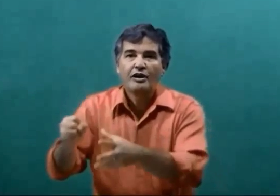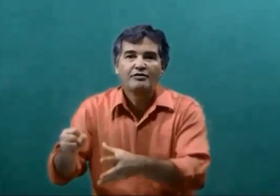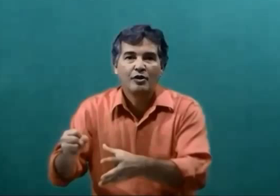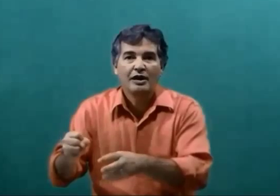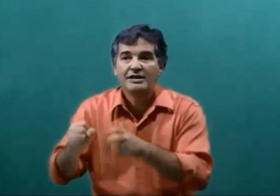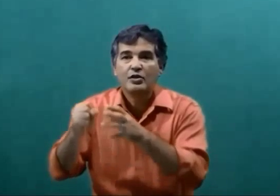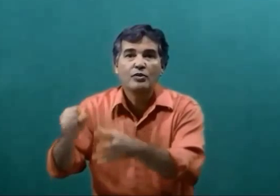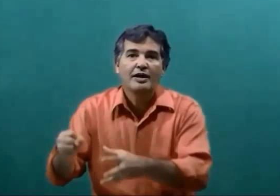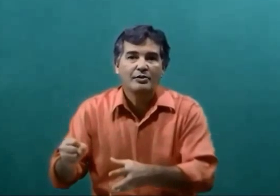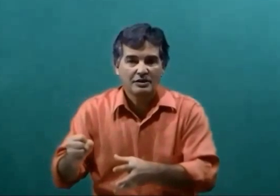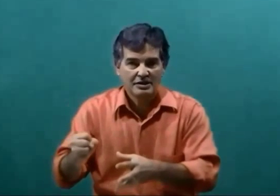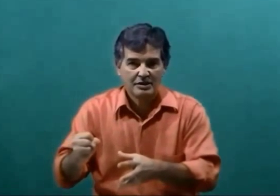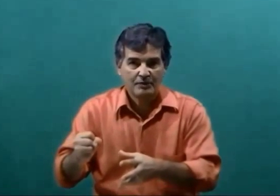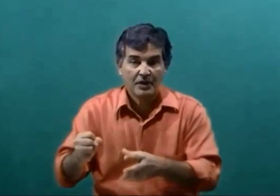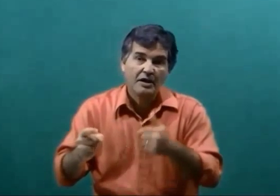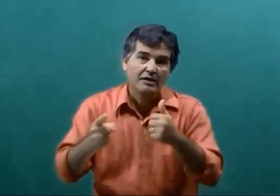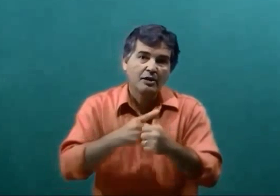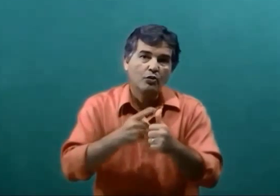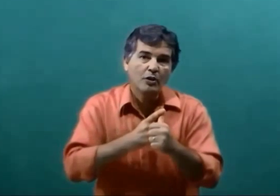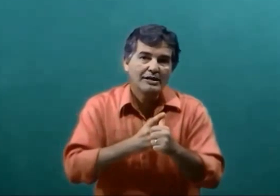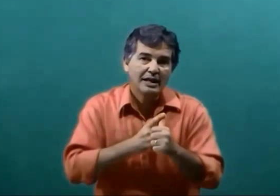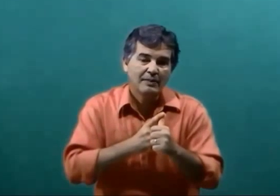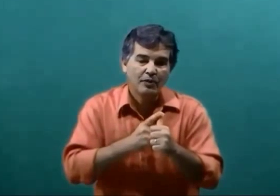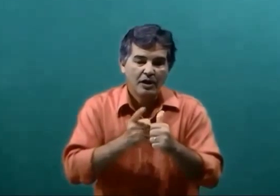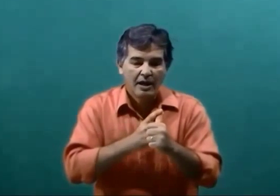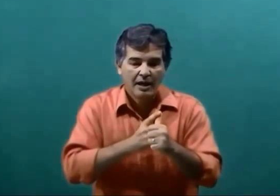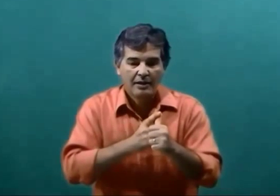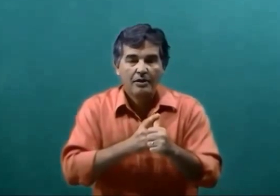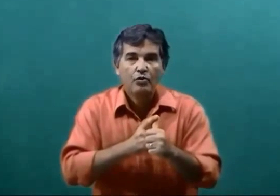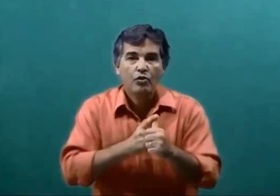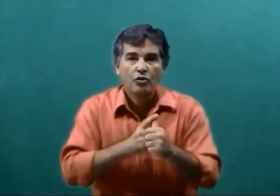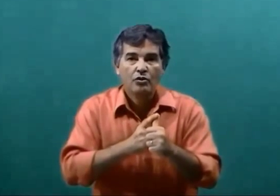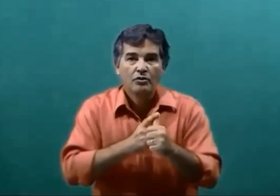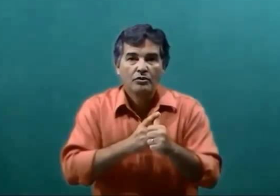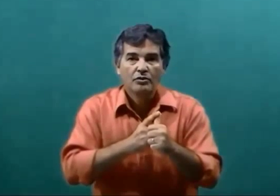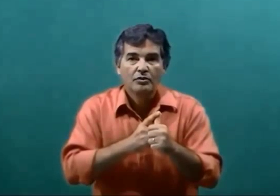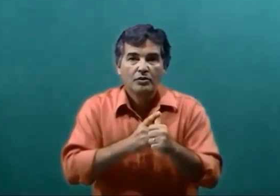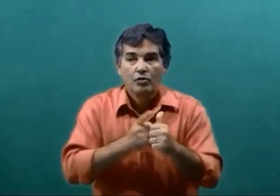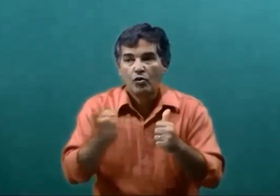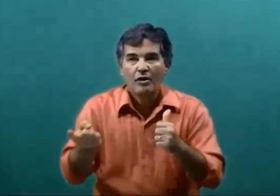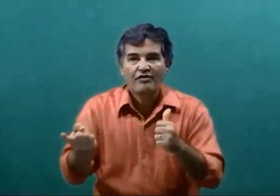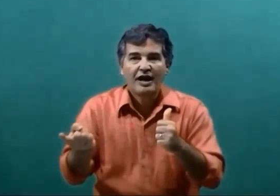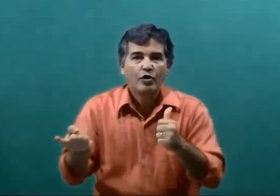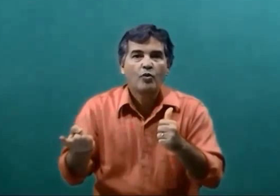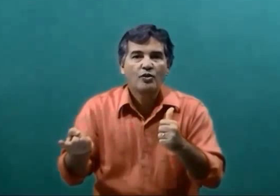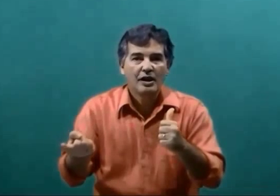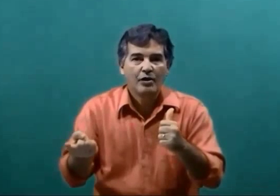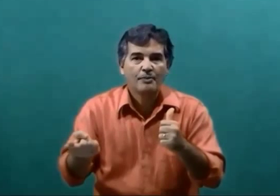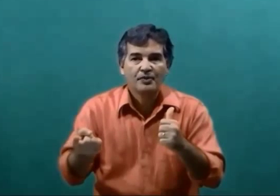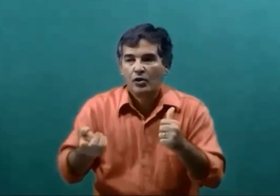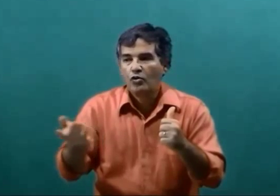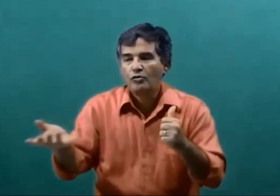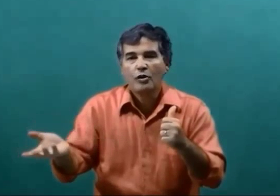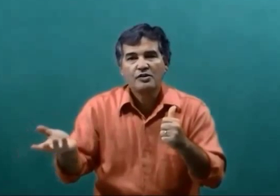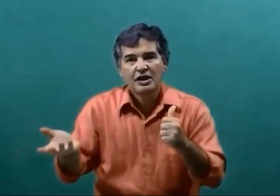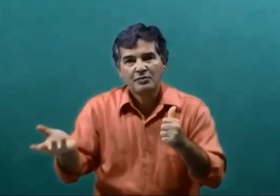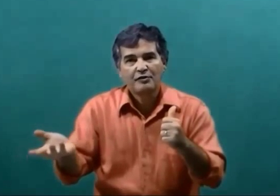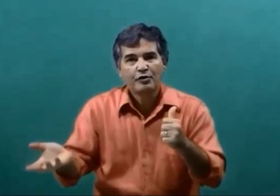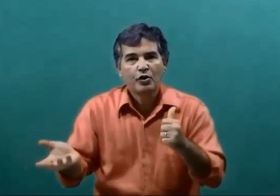a violência, como é que aconteceu. Então, um exemplo é com uma faca ou punhal, ou um objeto perfuro